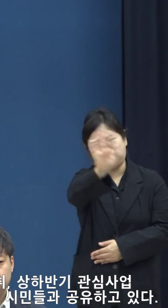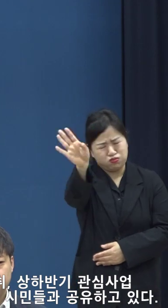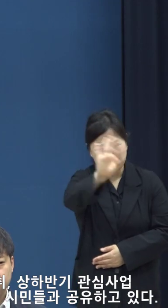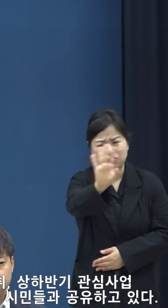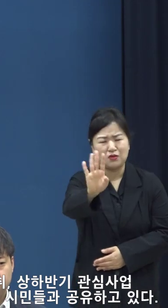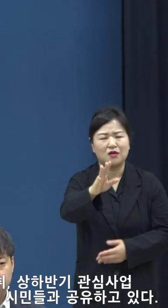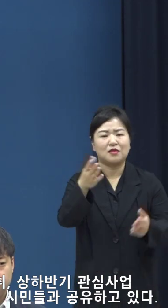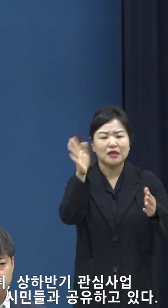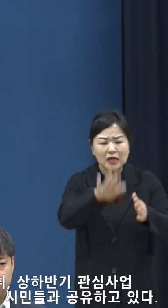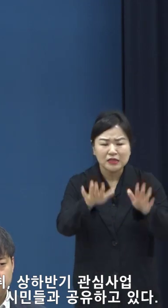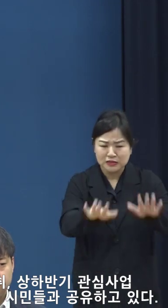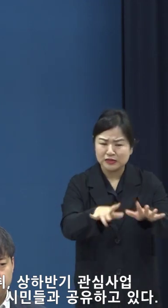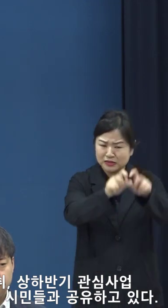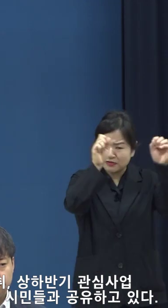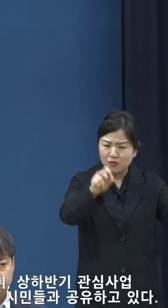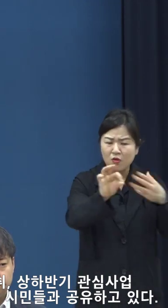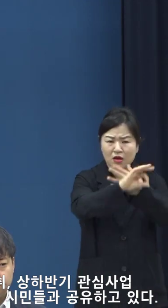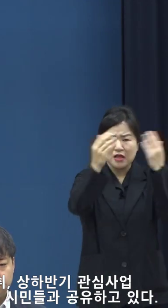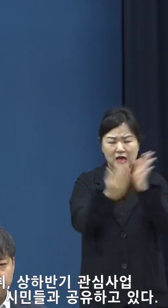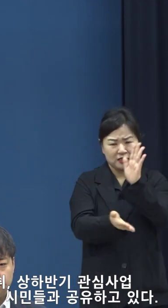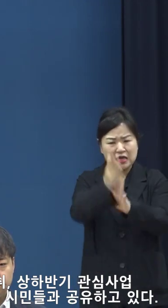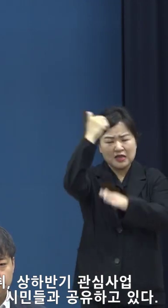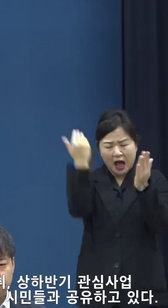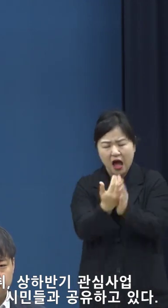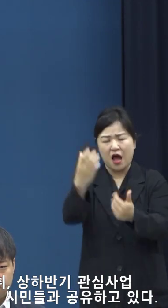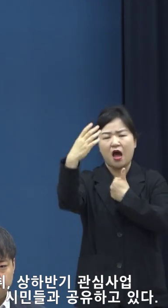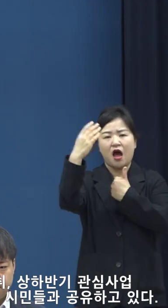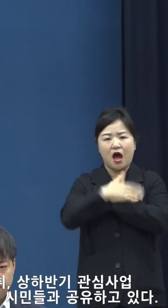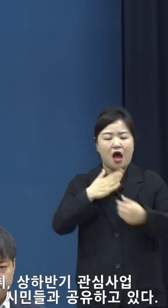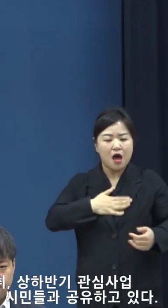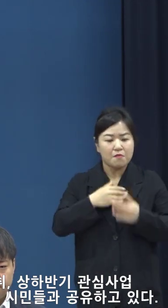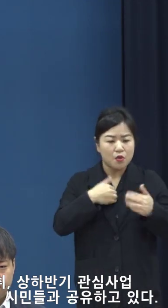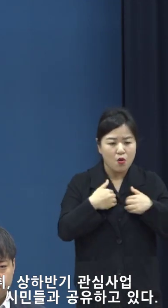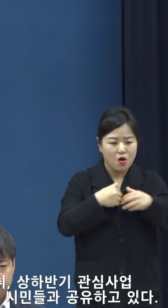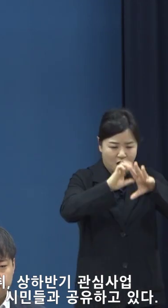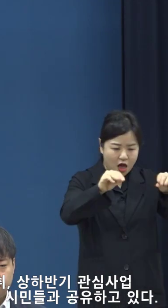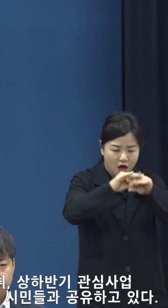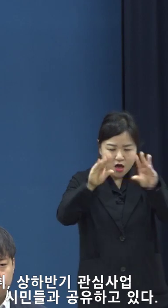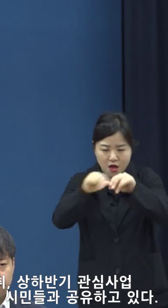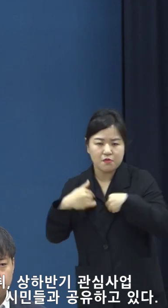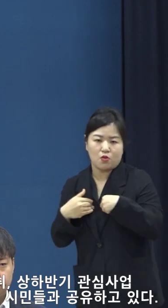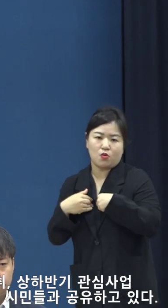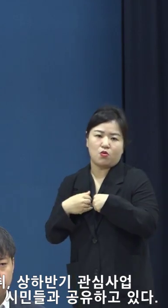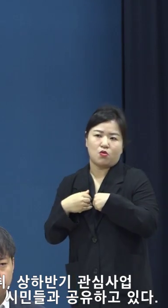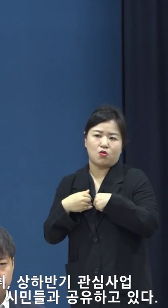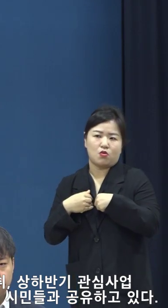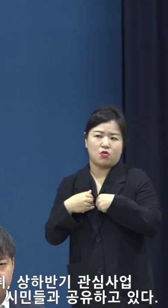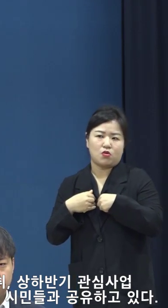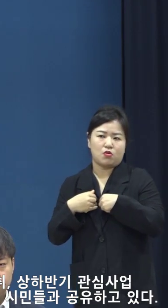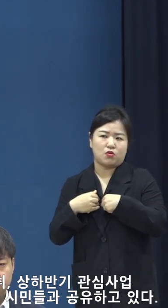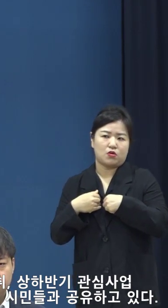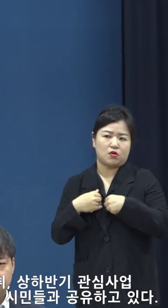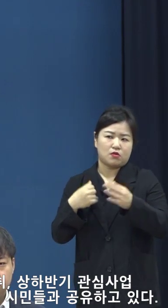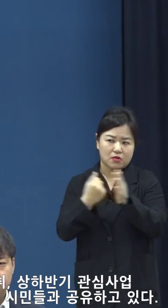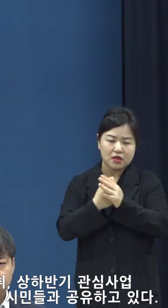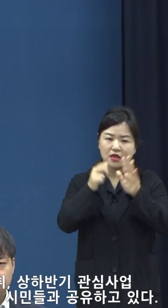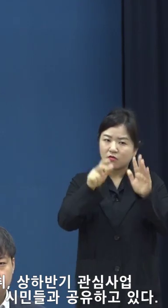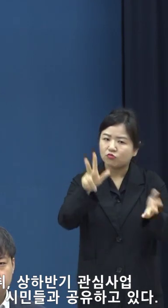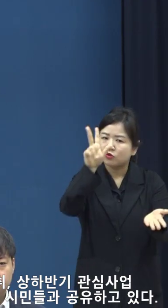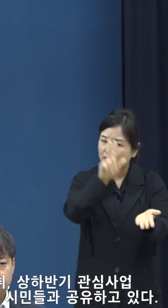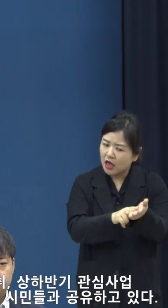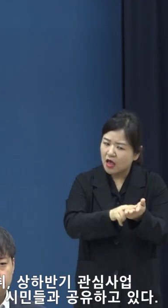근데 지금 같은 시스템에서는 시장이 다 알아야 되는 거예요. 다 해결해야 되는 거예요. 그렇기 때문에 저는 이러한